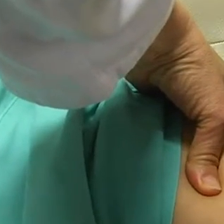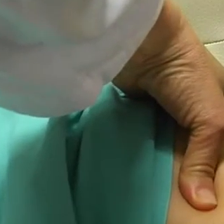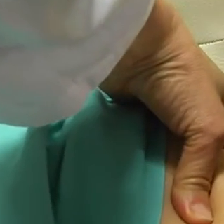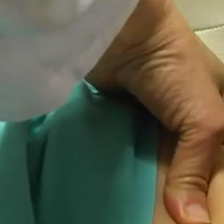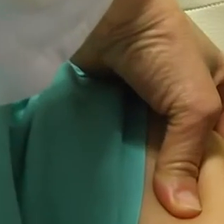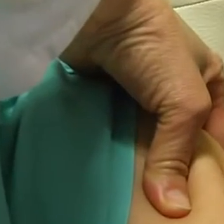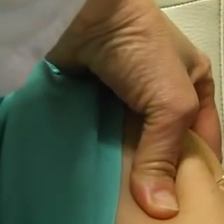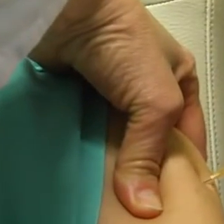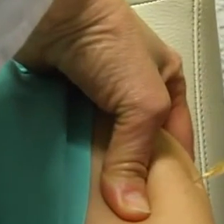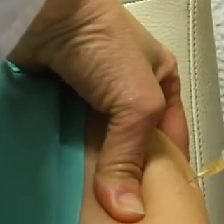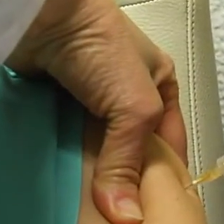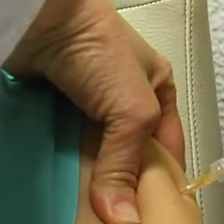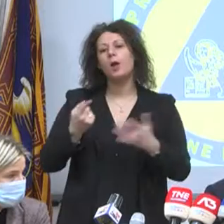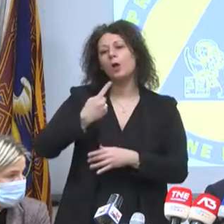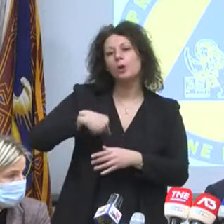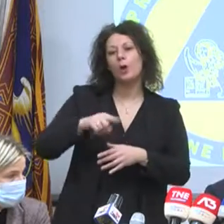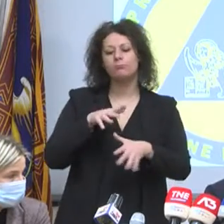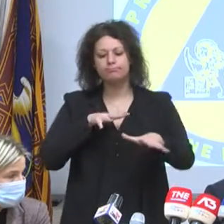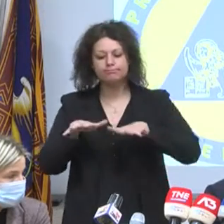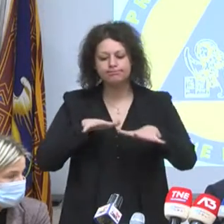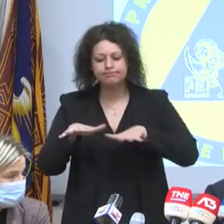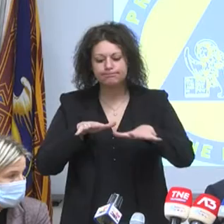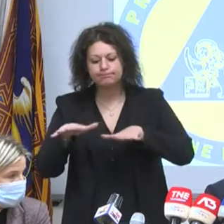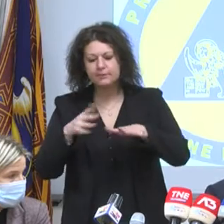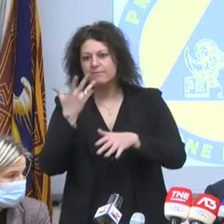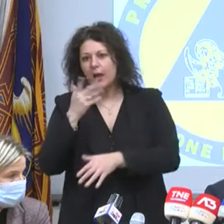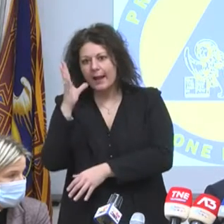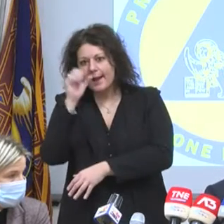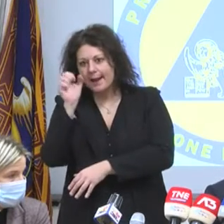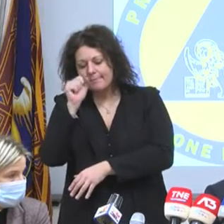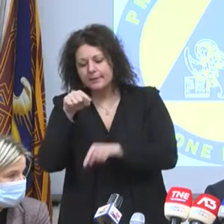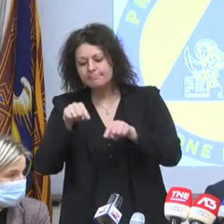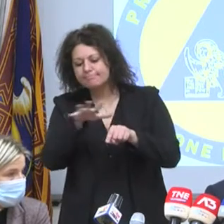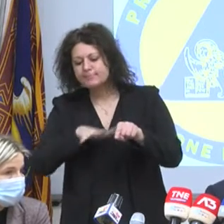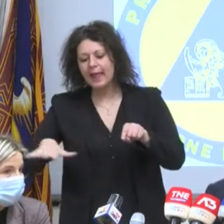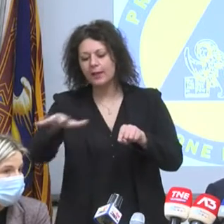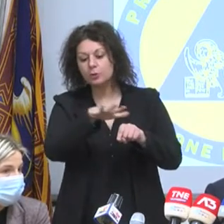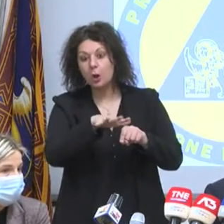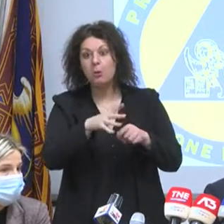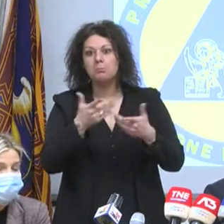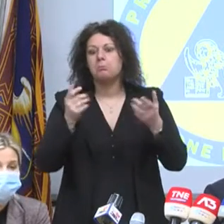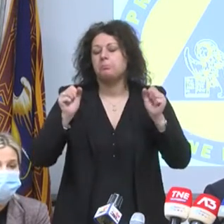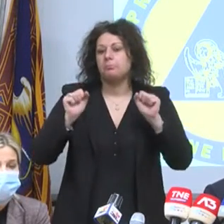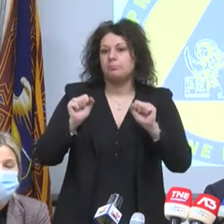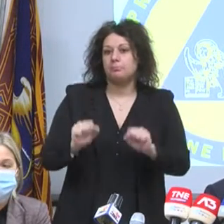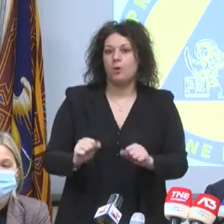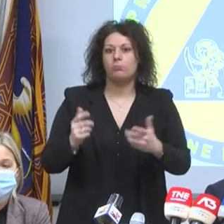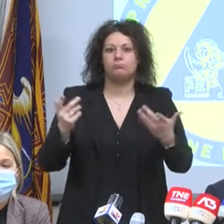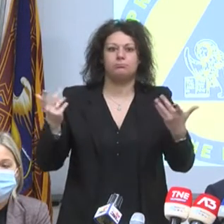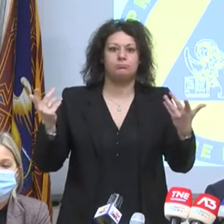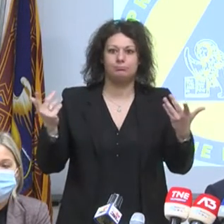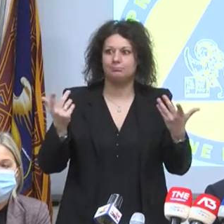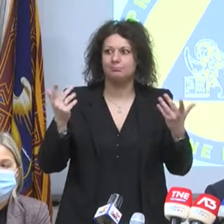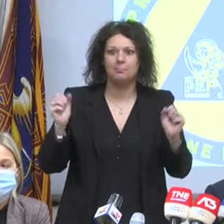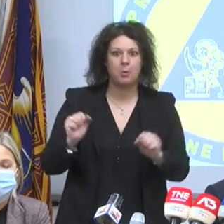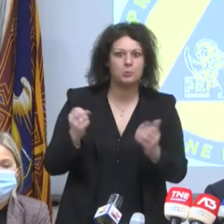vaccini ci stiamo muovendo a 360 gradi anche per capire se sul mercato mai accadesse e trovassimo anche la